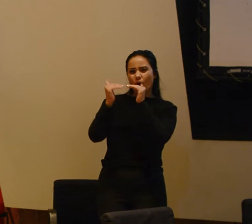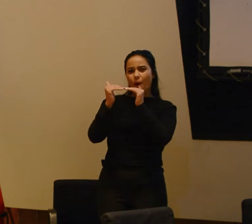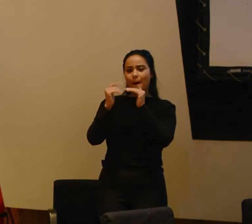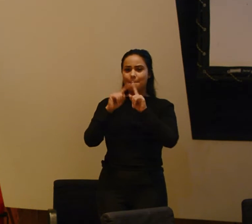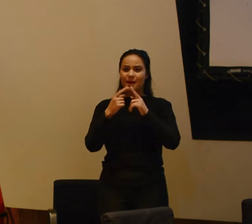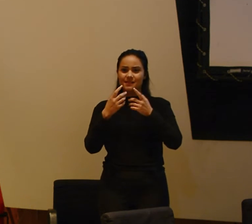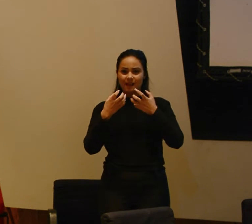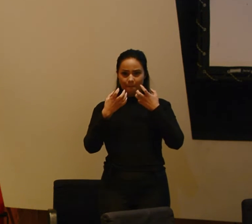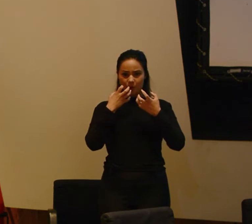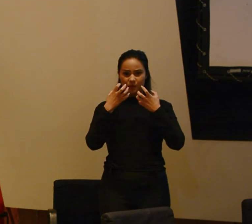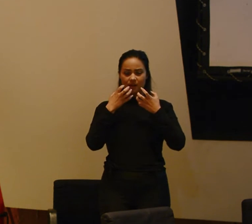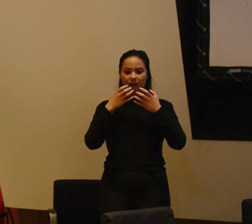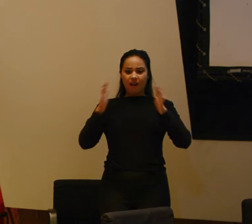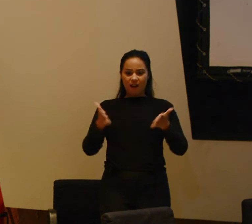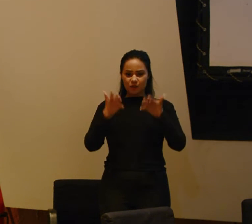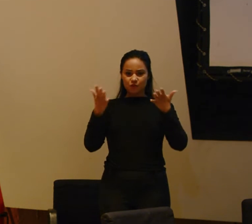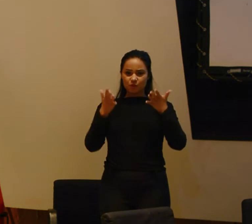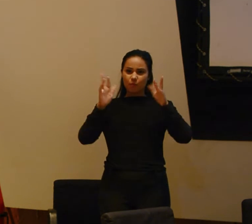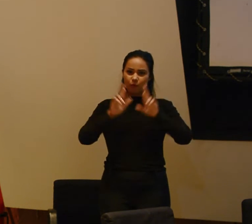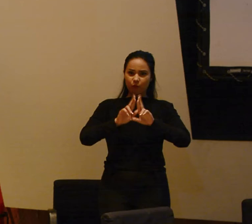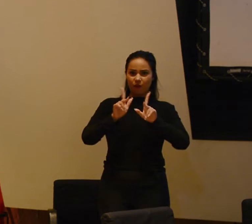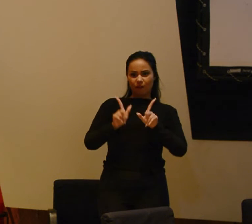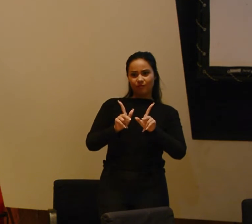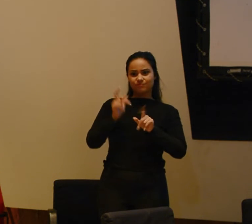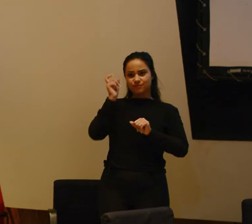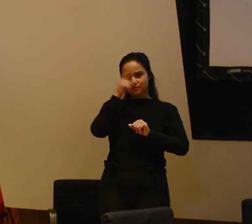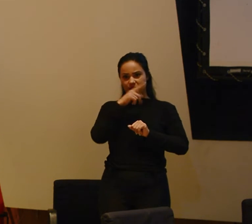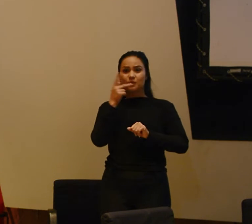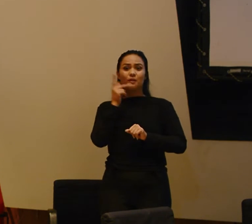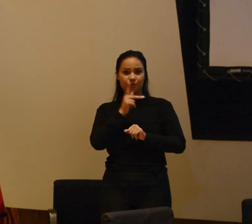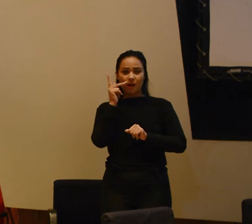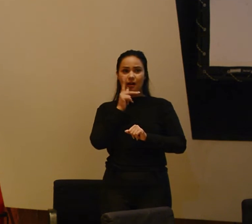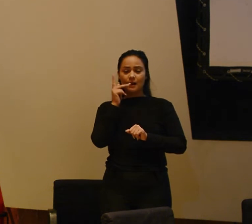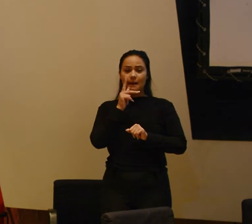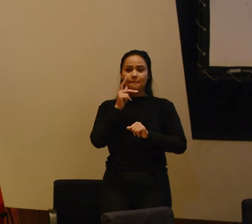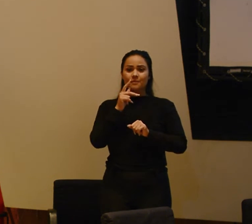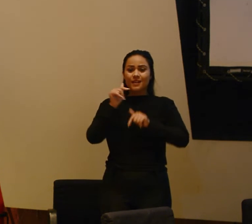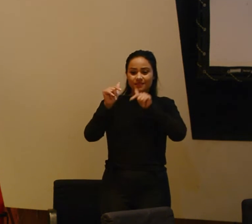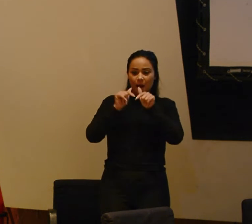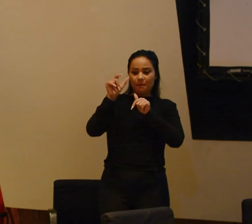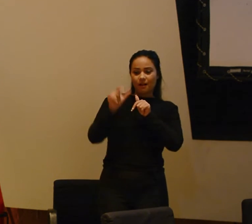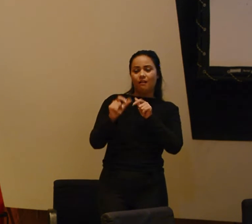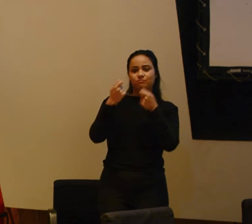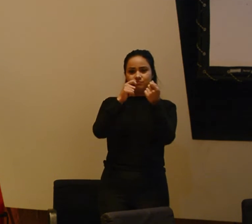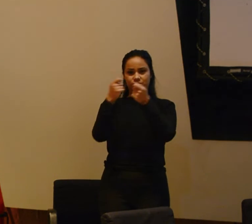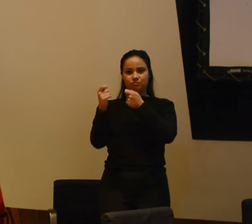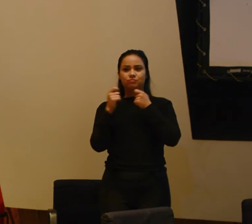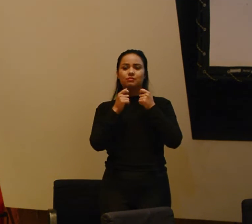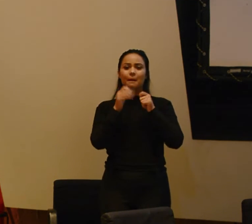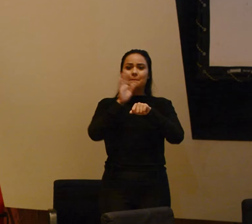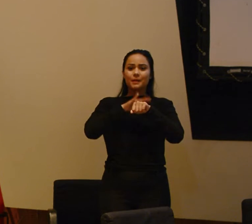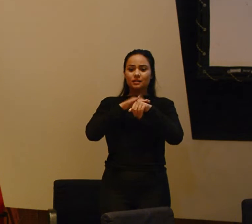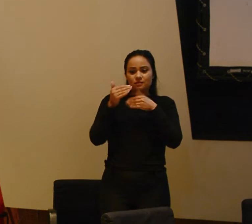é um estímulo muito mais complexo do que a fala. E por trabalhar os mecanismos de forma